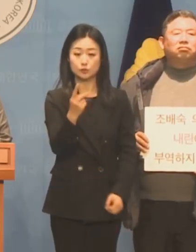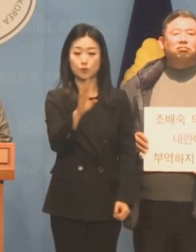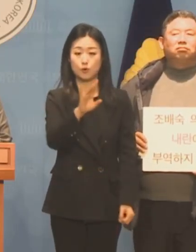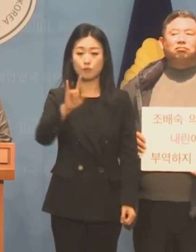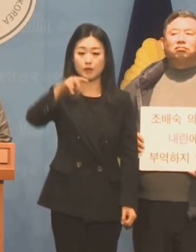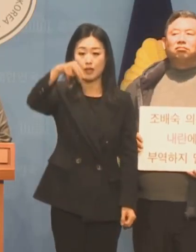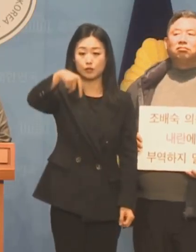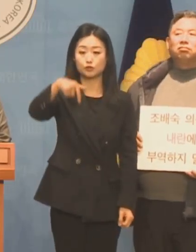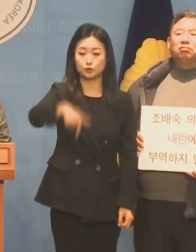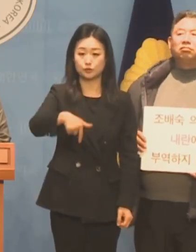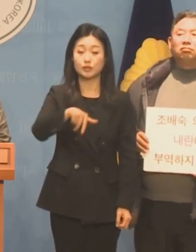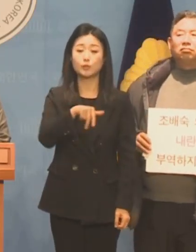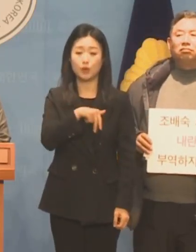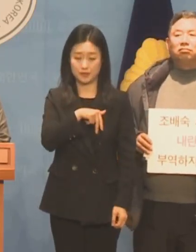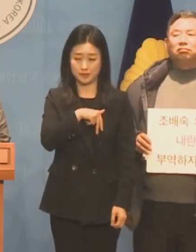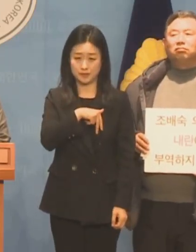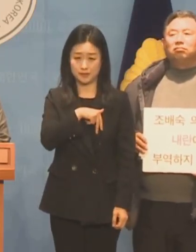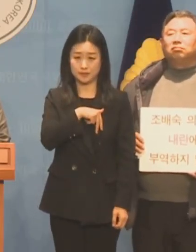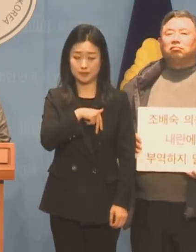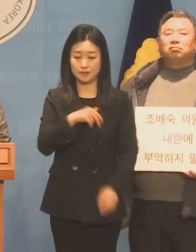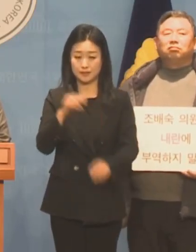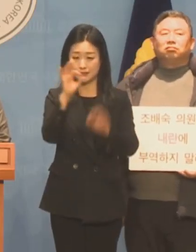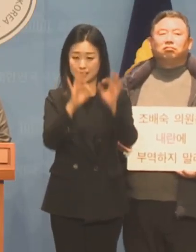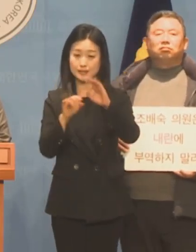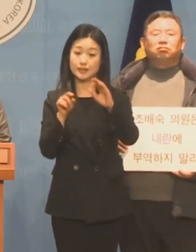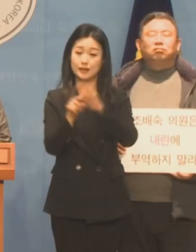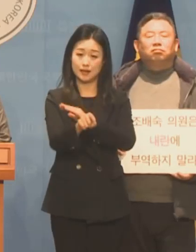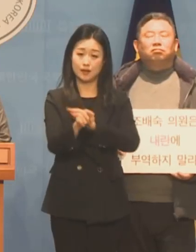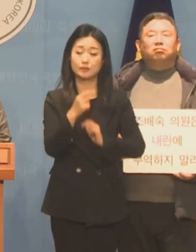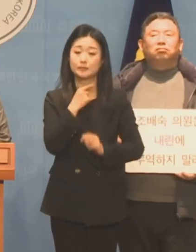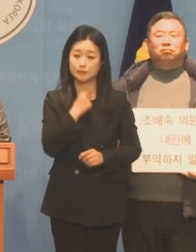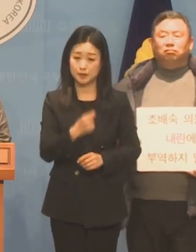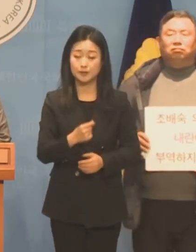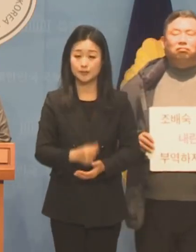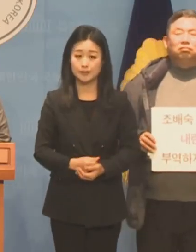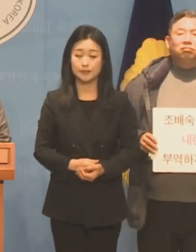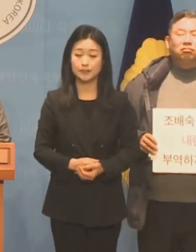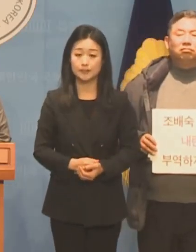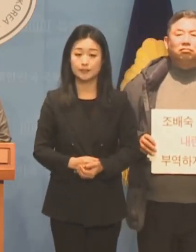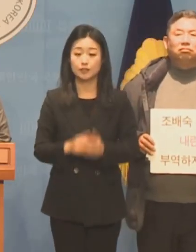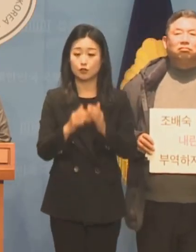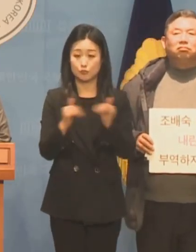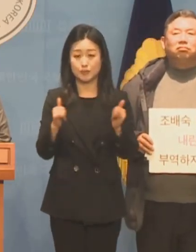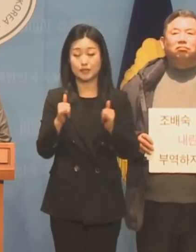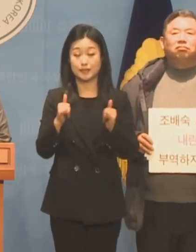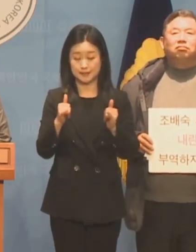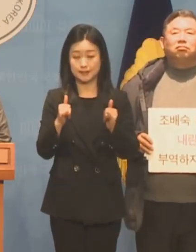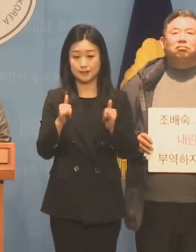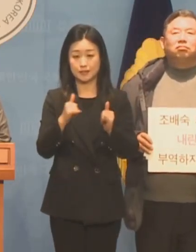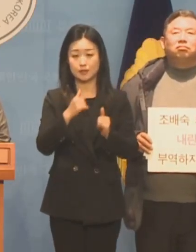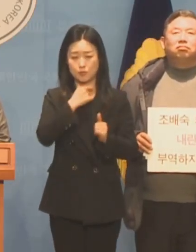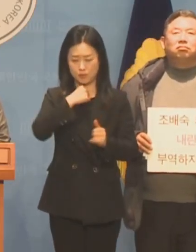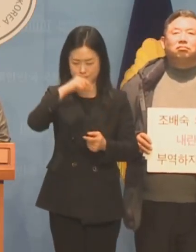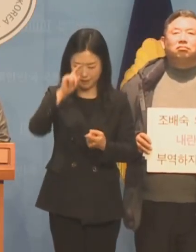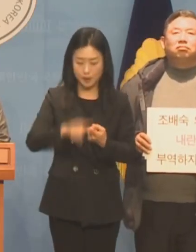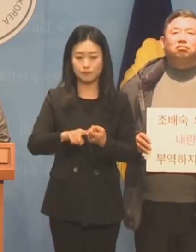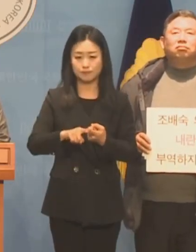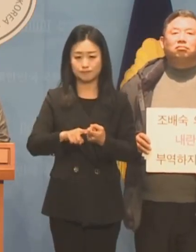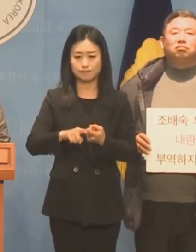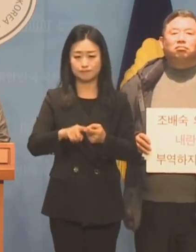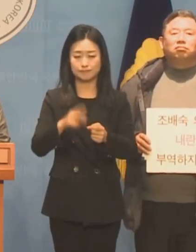조배석 의원께 직접 찾아뵙고 지금 국민의 뜻대로 탄핵에 동참해야 된다는